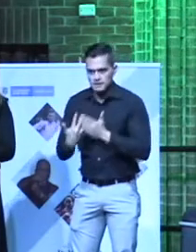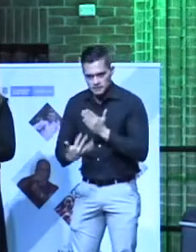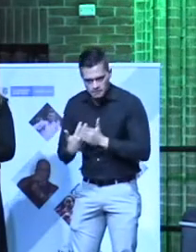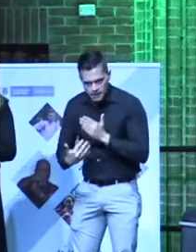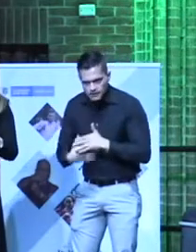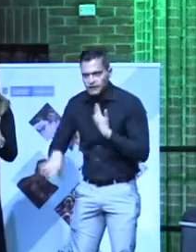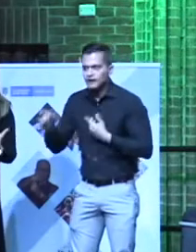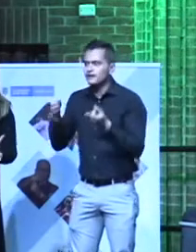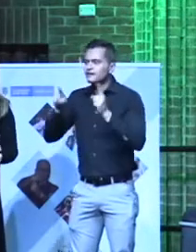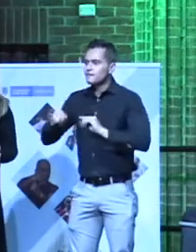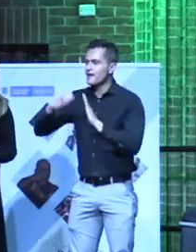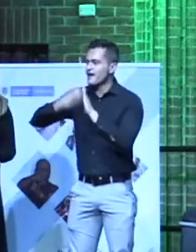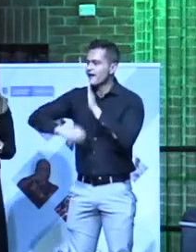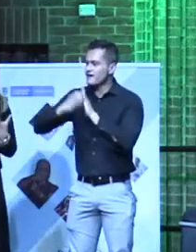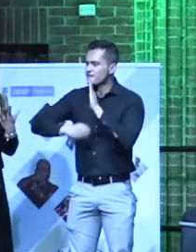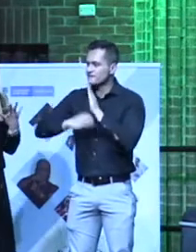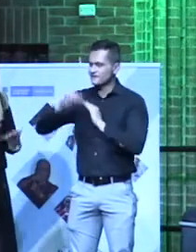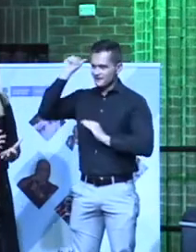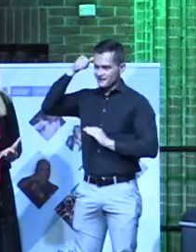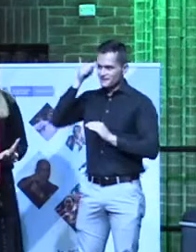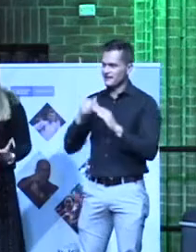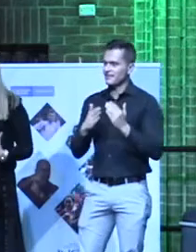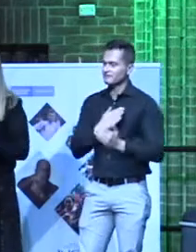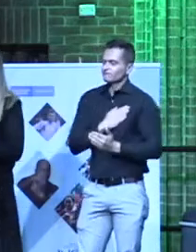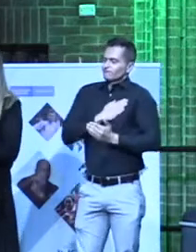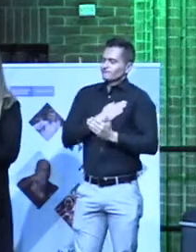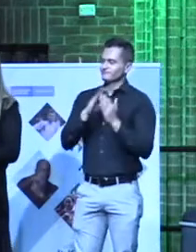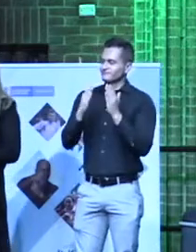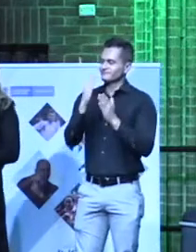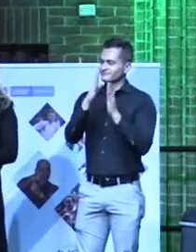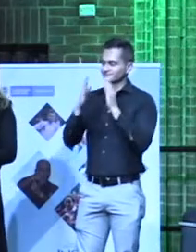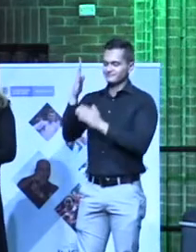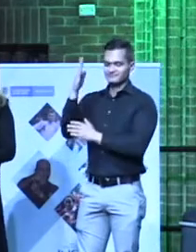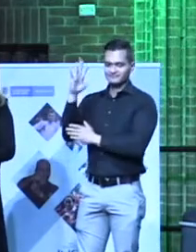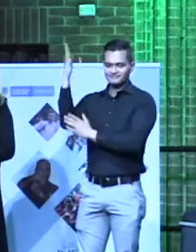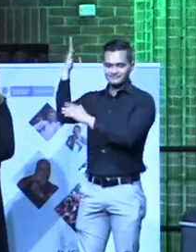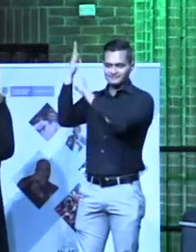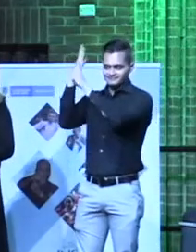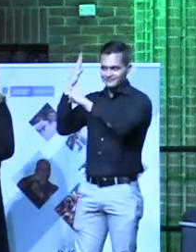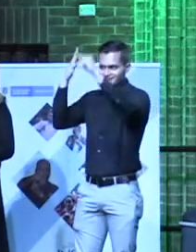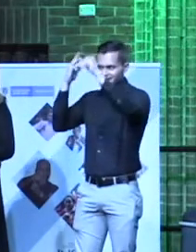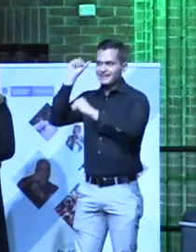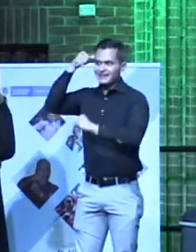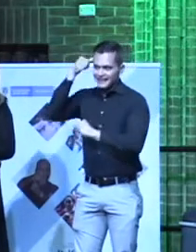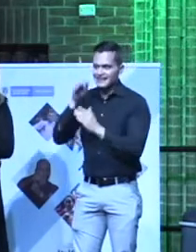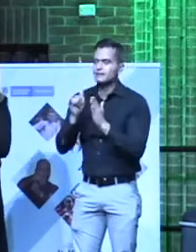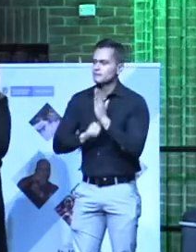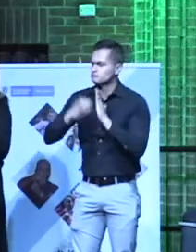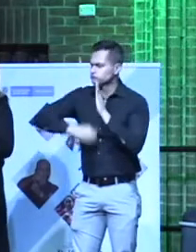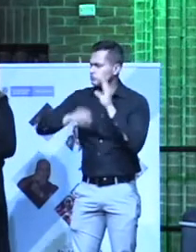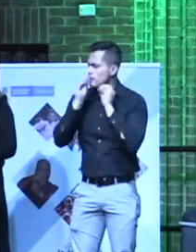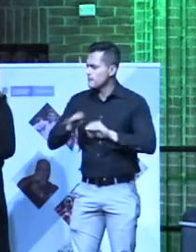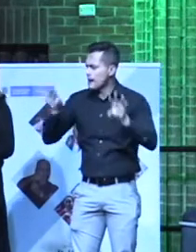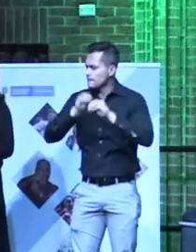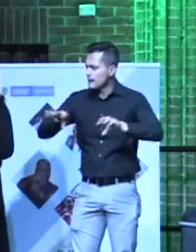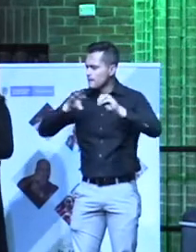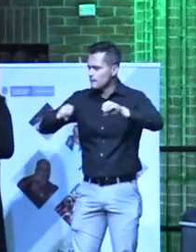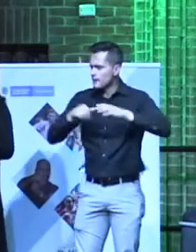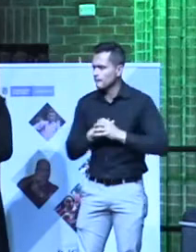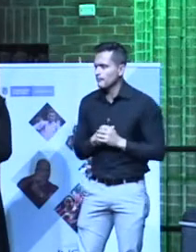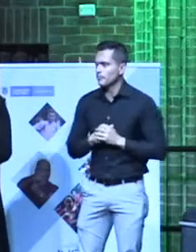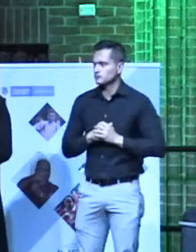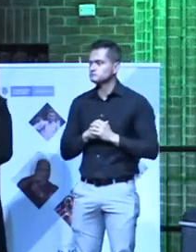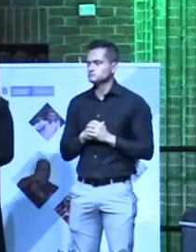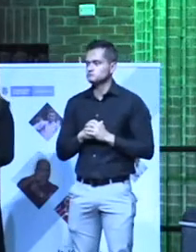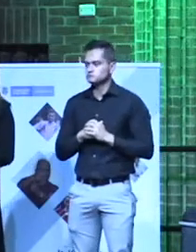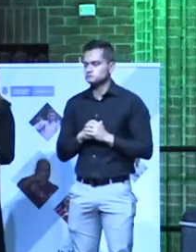novela La luna en los almendros, que tenía no solamente un enfoque pedagógico, sino un enfoque de fortalecimiento cultural. El segundo componente de trabajo, que